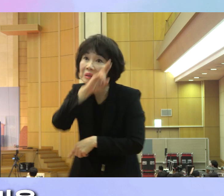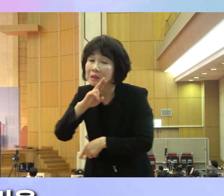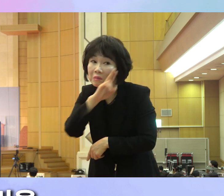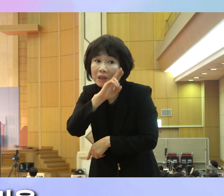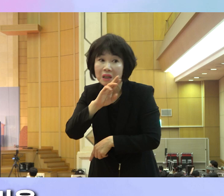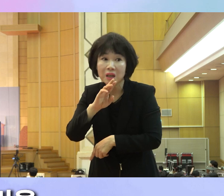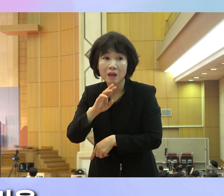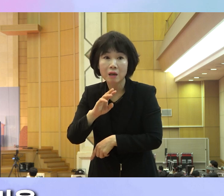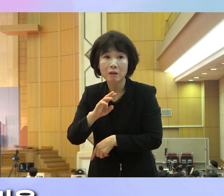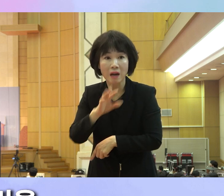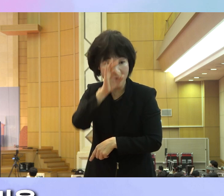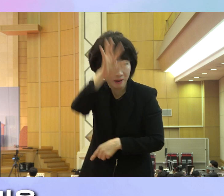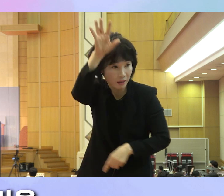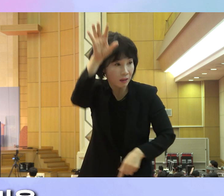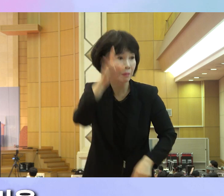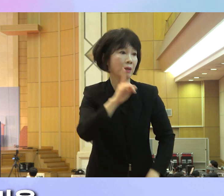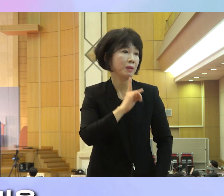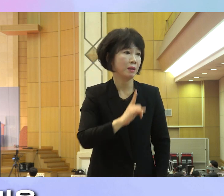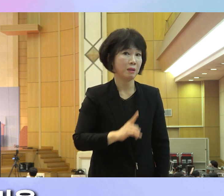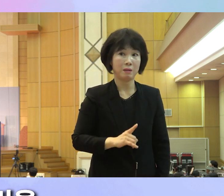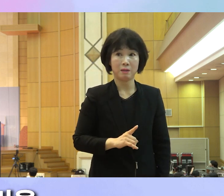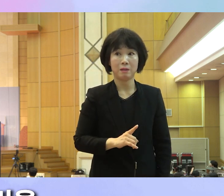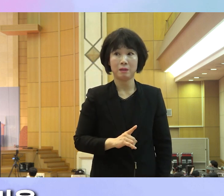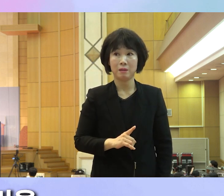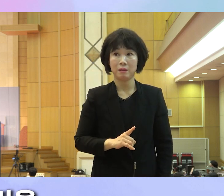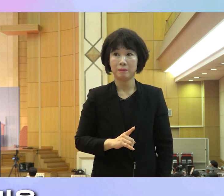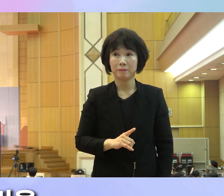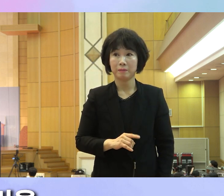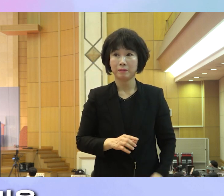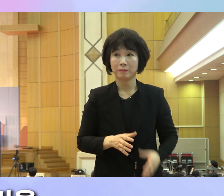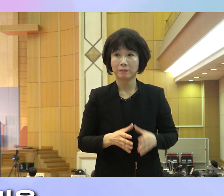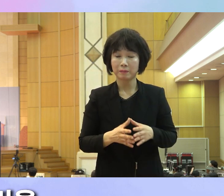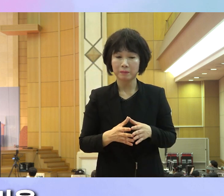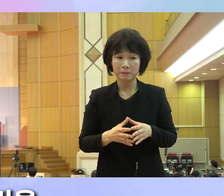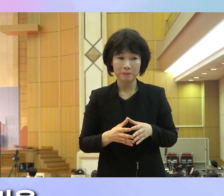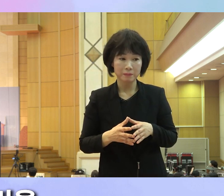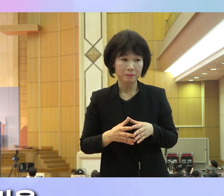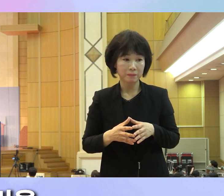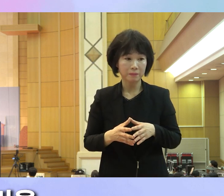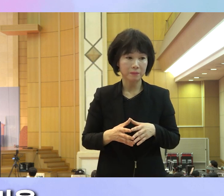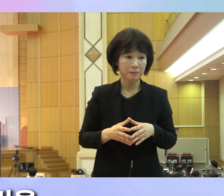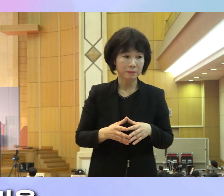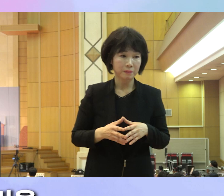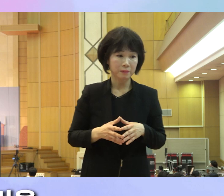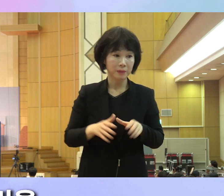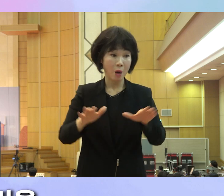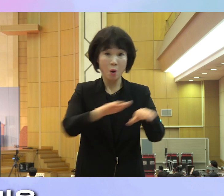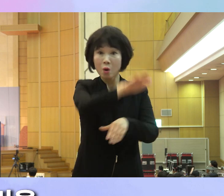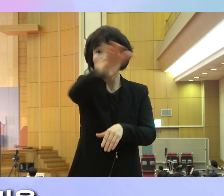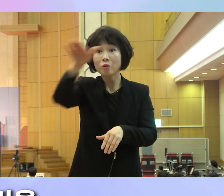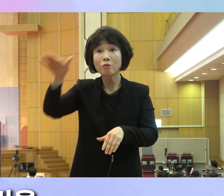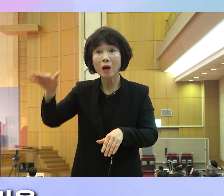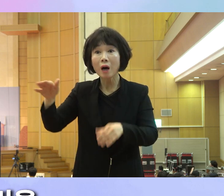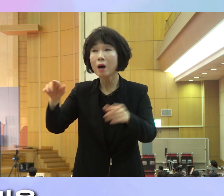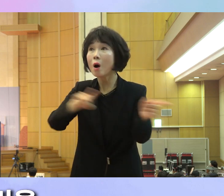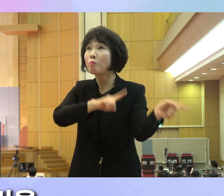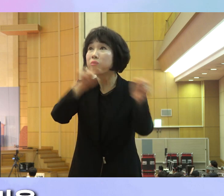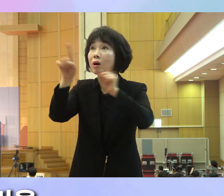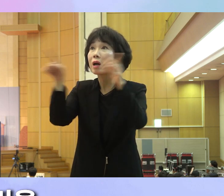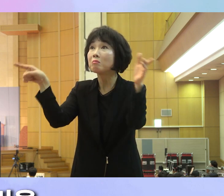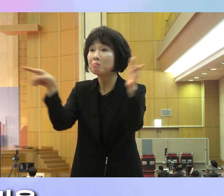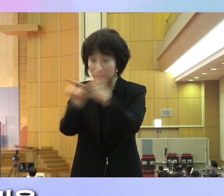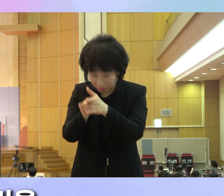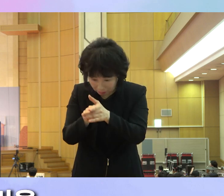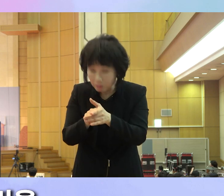예수님이 부활이요 생명이라고 하는 걸 믿지 못한다면 그 믿음은 헛것이라는 것입니다. 내가 헛되이 교회만 다니고 있는